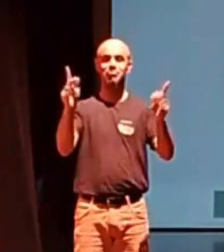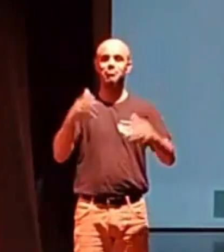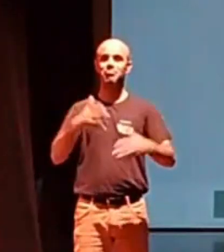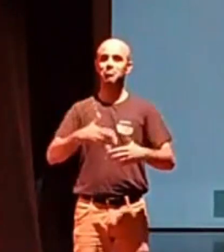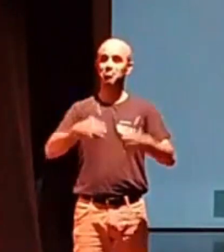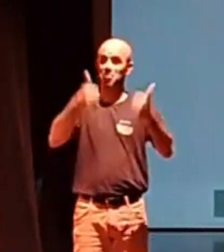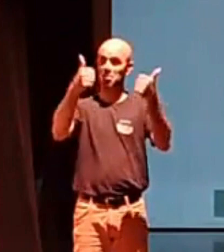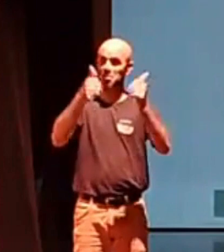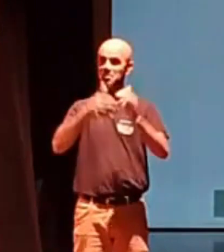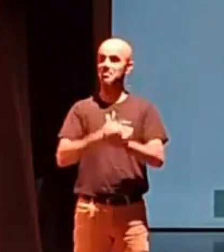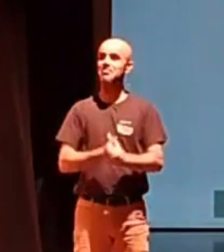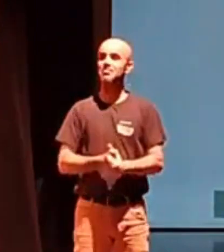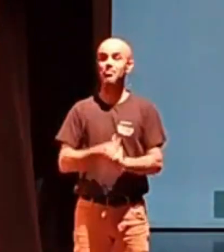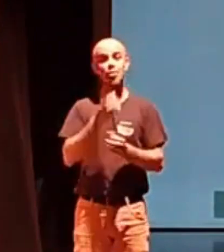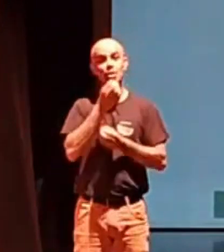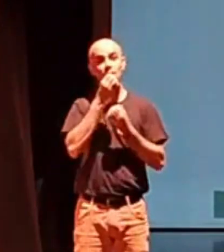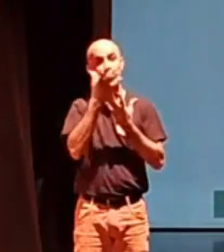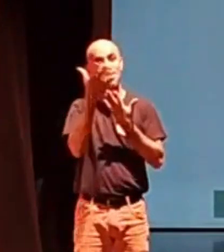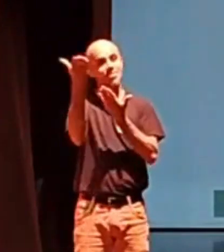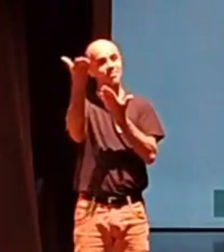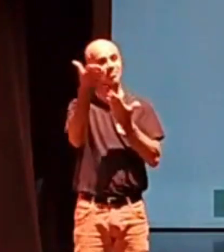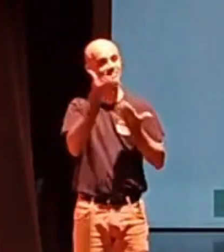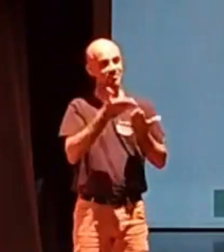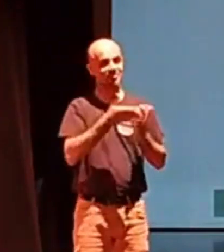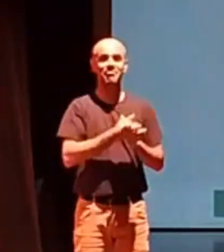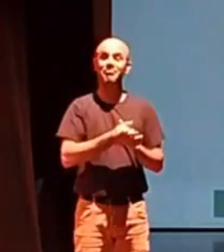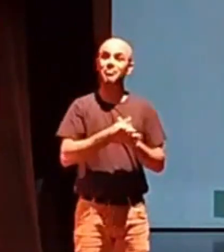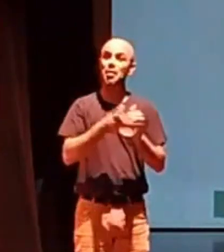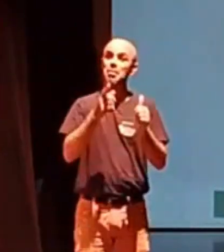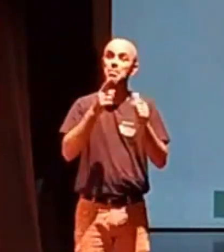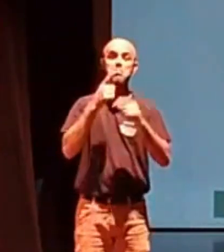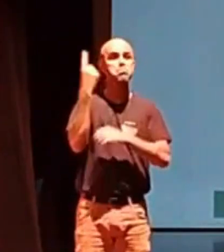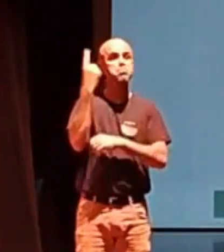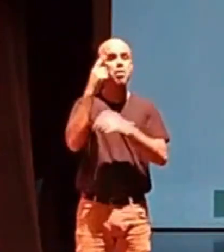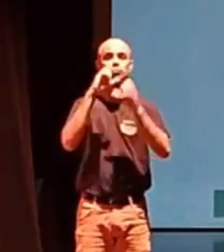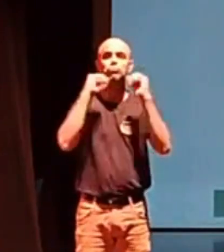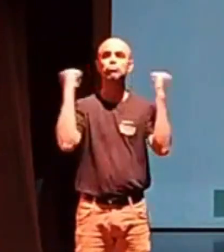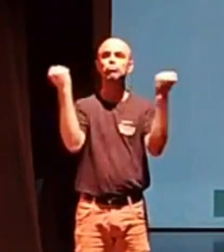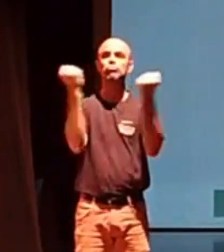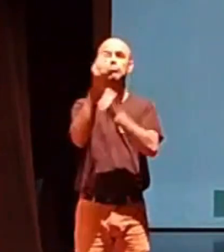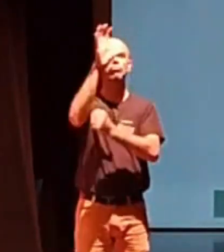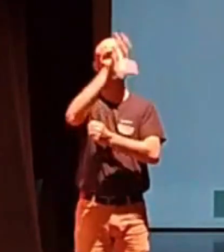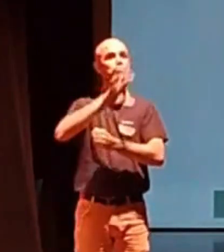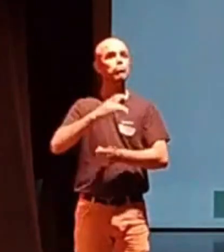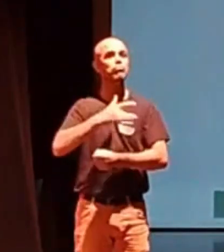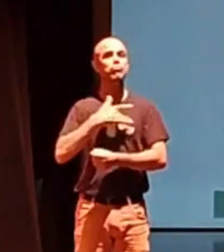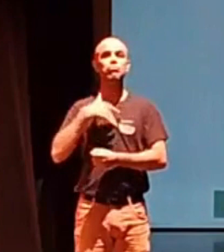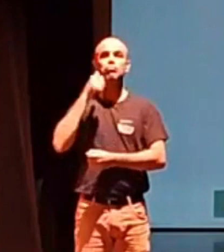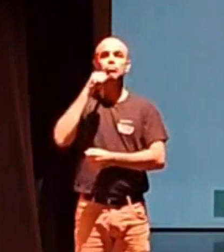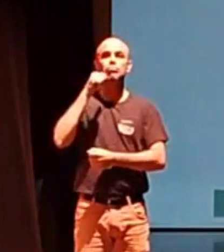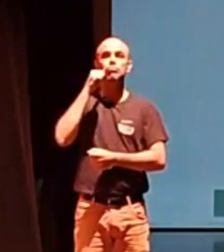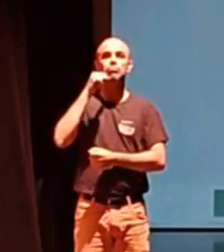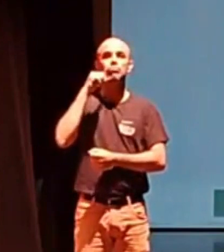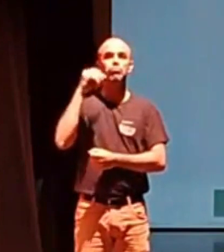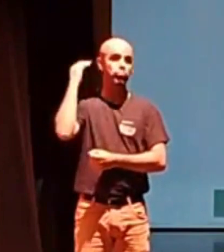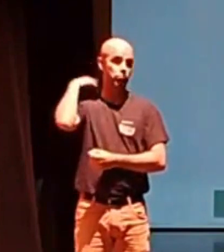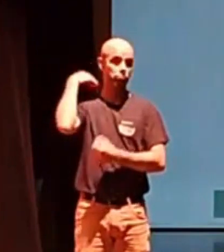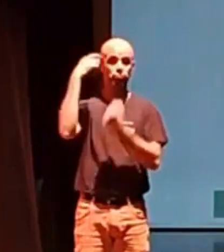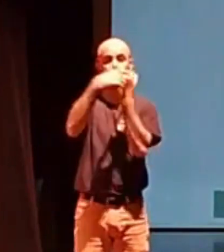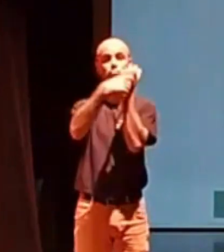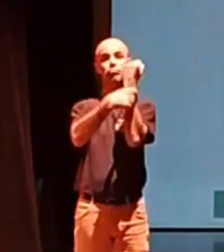tá melhor. Sejam todos bem-vindos. Primeiro Seminário Regional da Saúde da Mulher, Coluna Vertebral